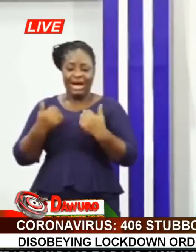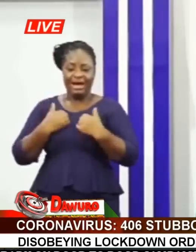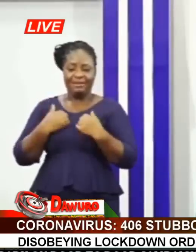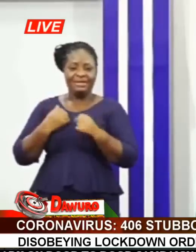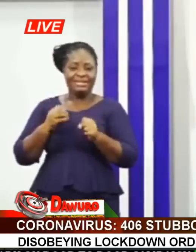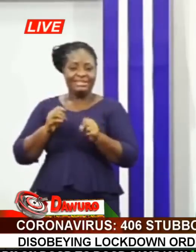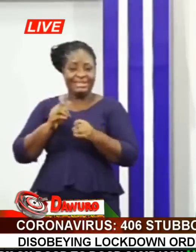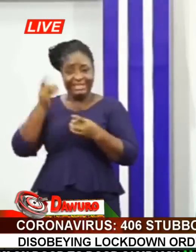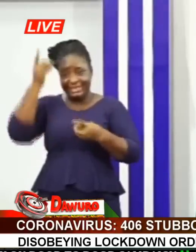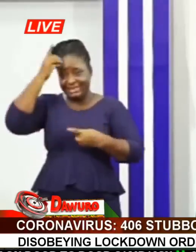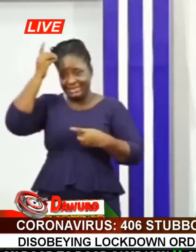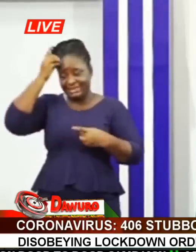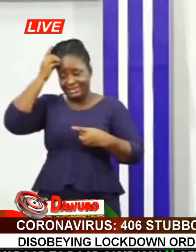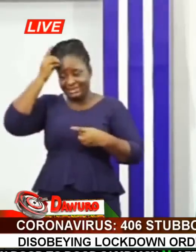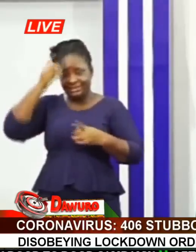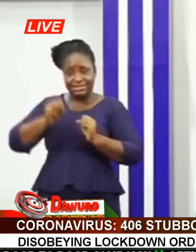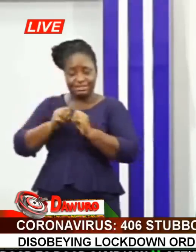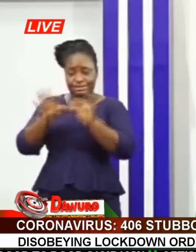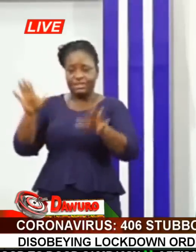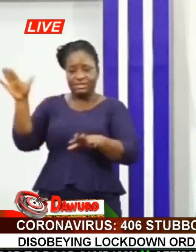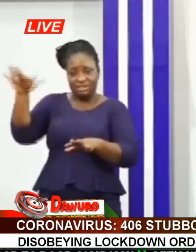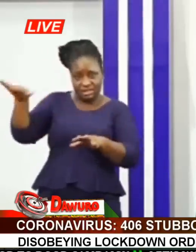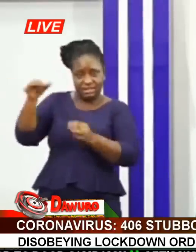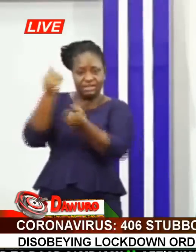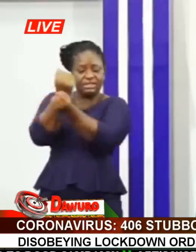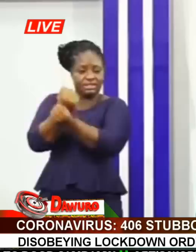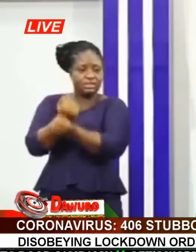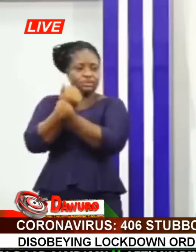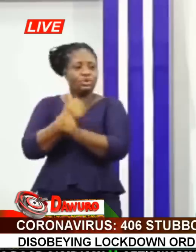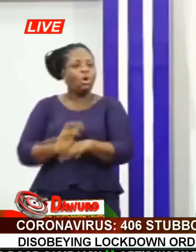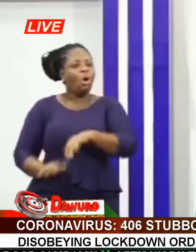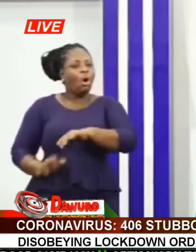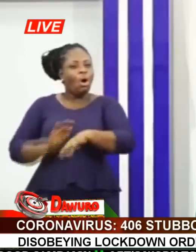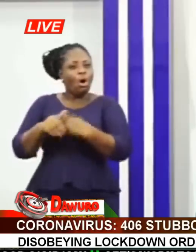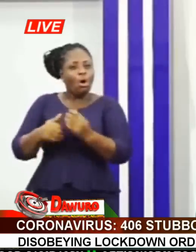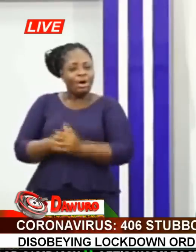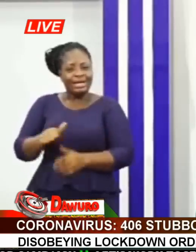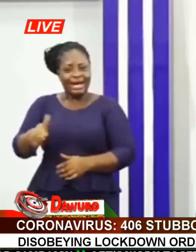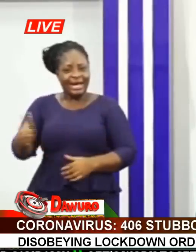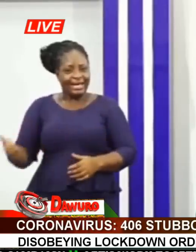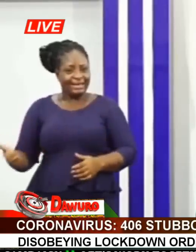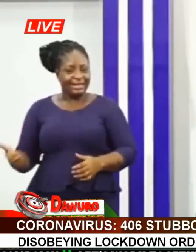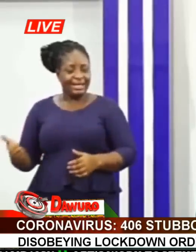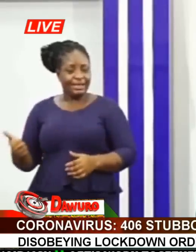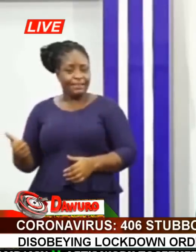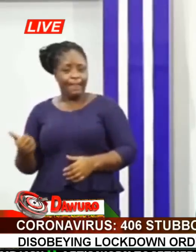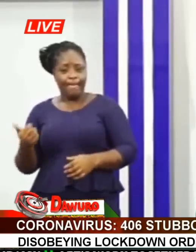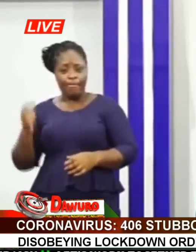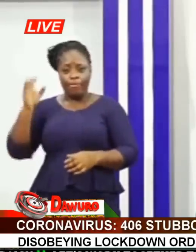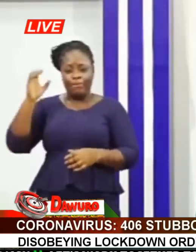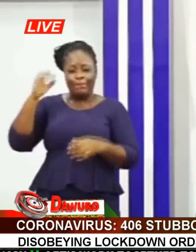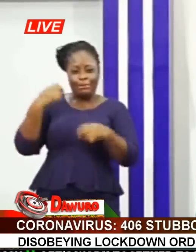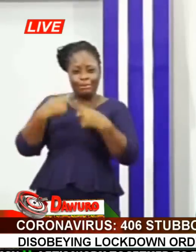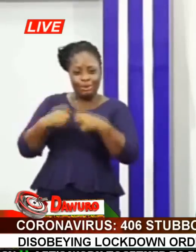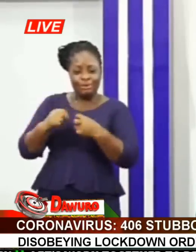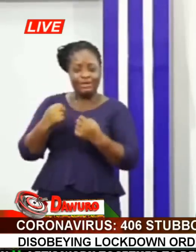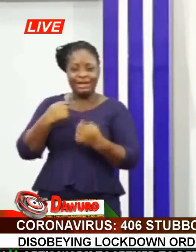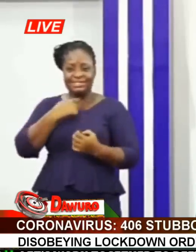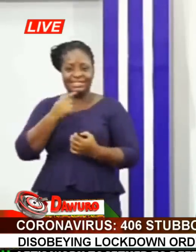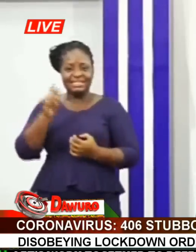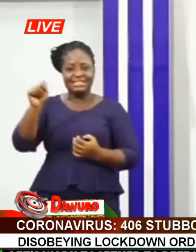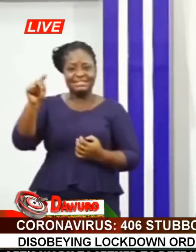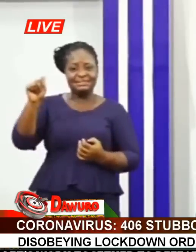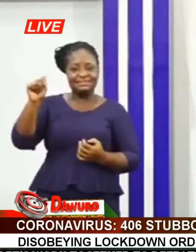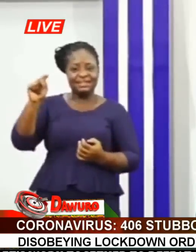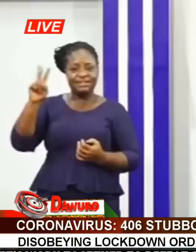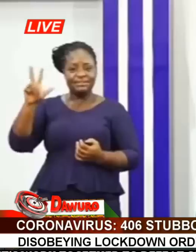wo che se wumfie du ene wumfie nan e na wonko enti wasira Ghana fo enye di obi pene se obi kwa kwadem nemu